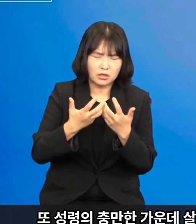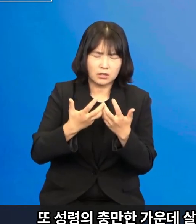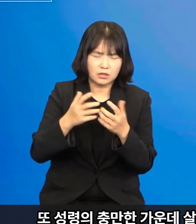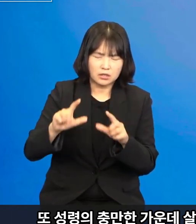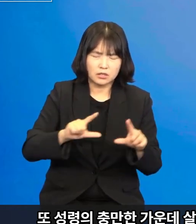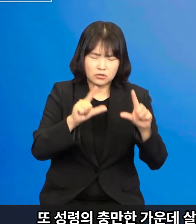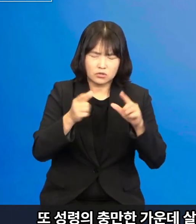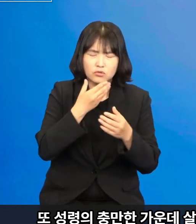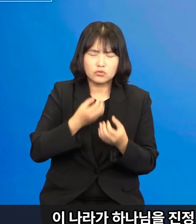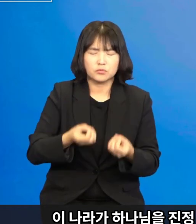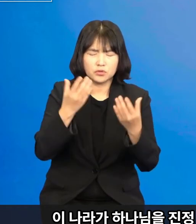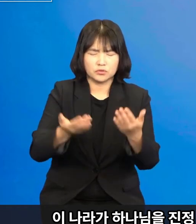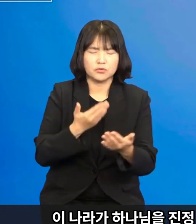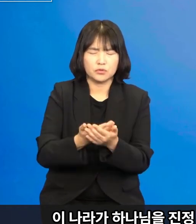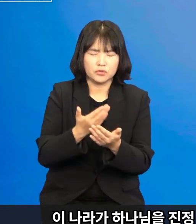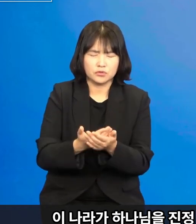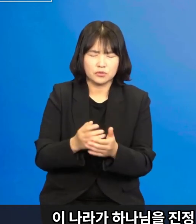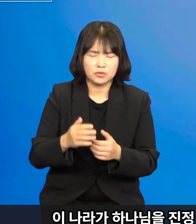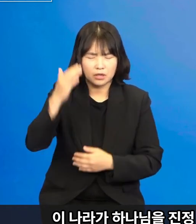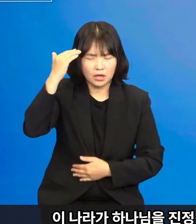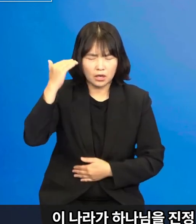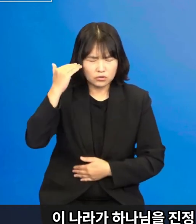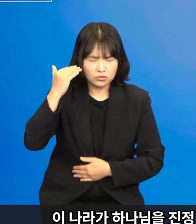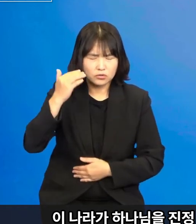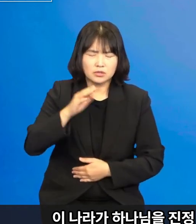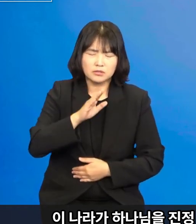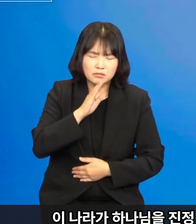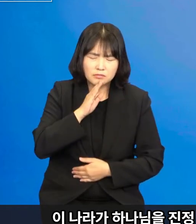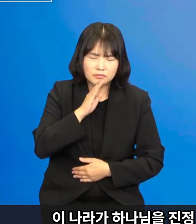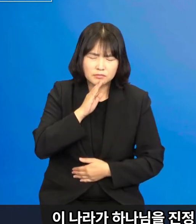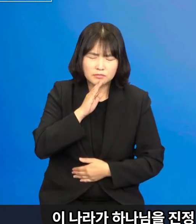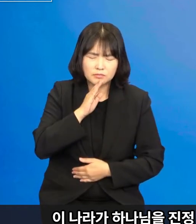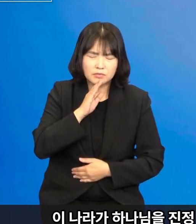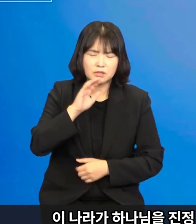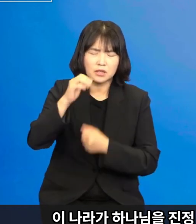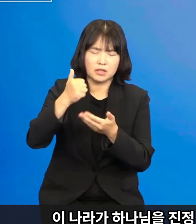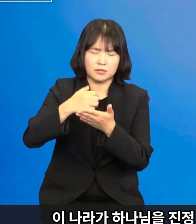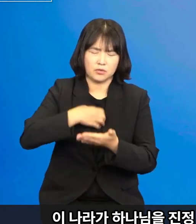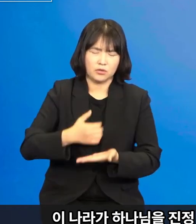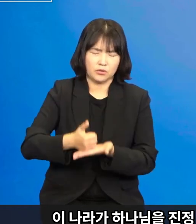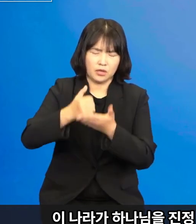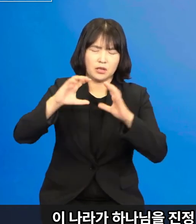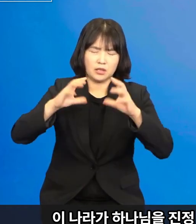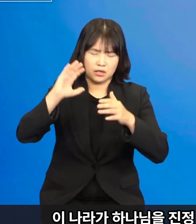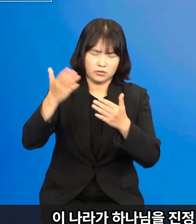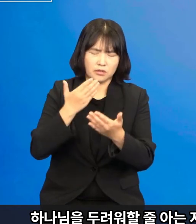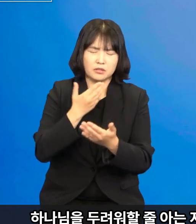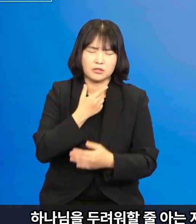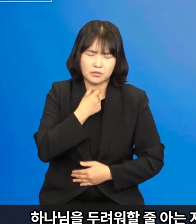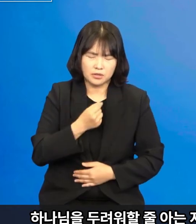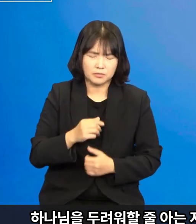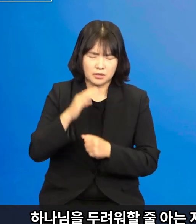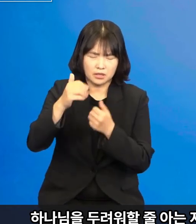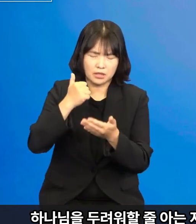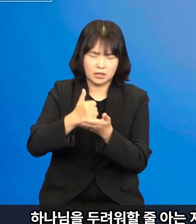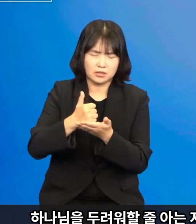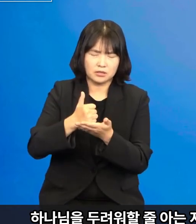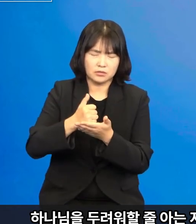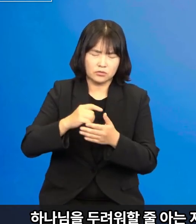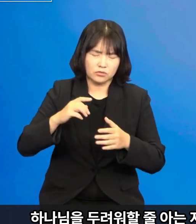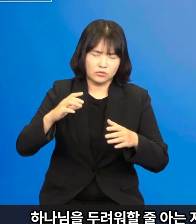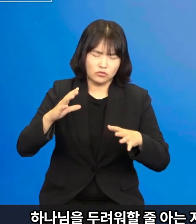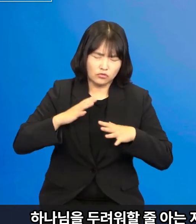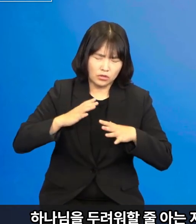축복하여 주시옵소서. 이 나라가 하나님을 진정 경외하는 나라가 되기를 원합니다. 하나님을 두려워할 줄